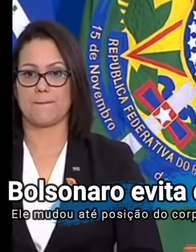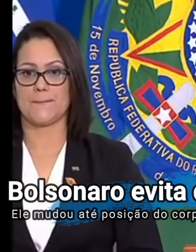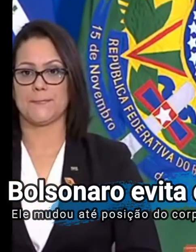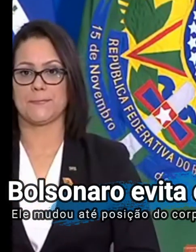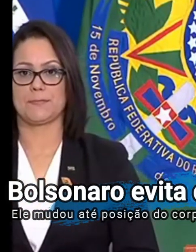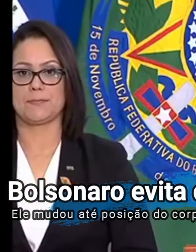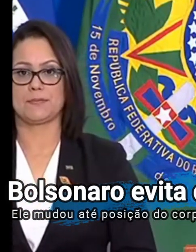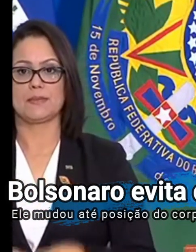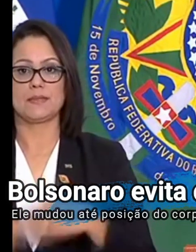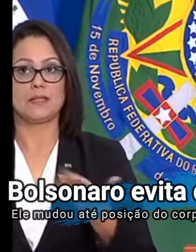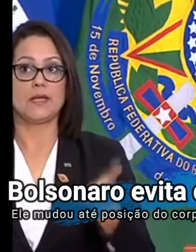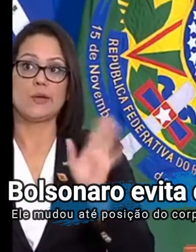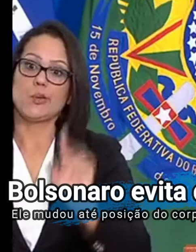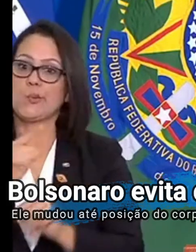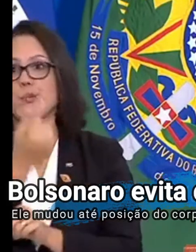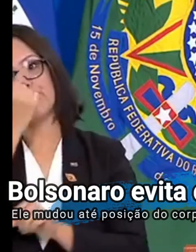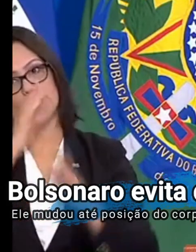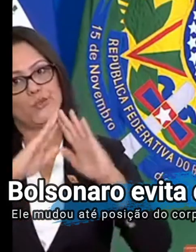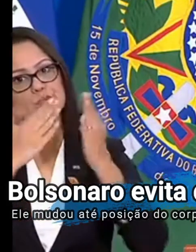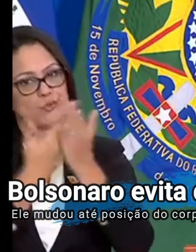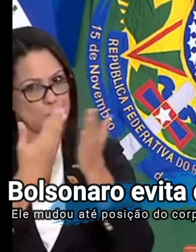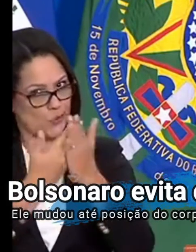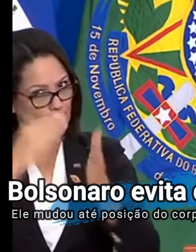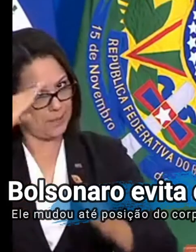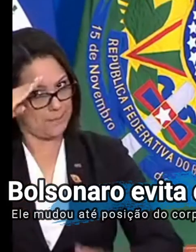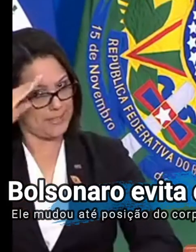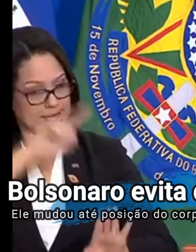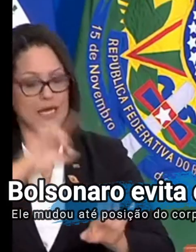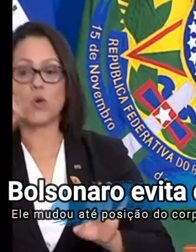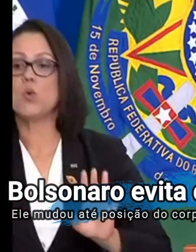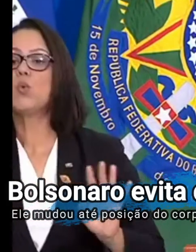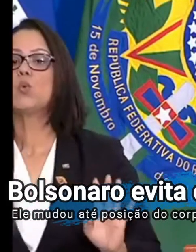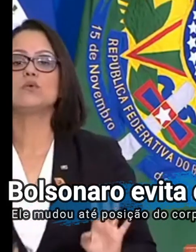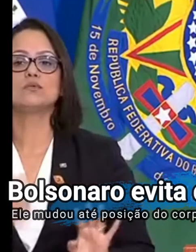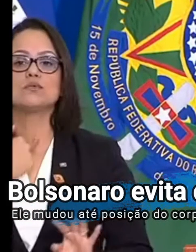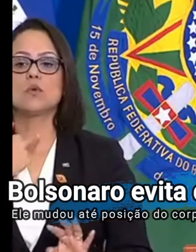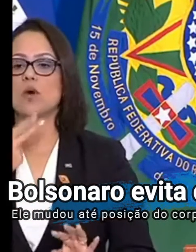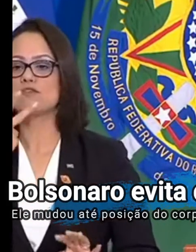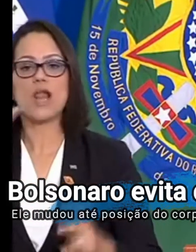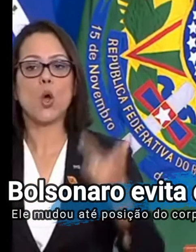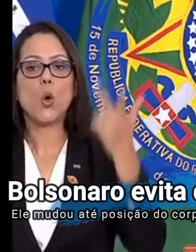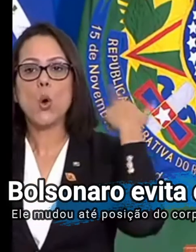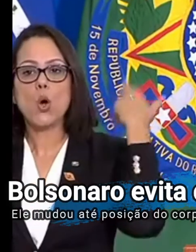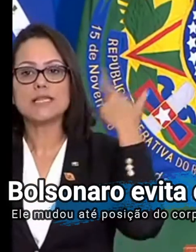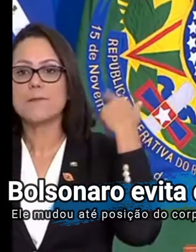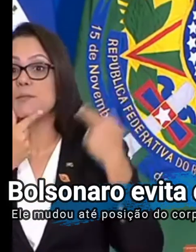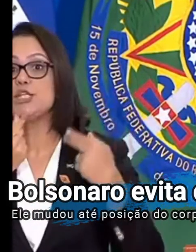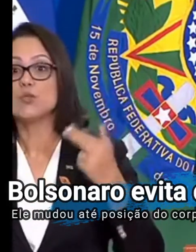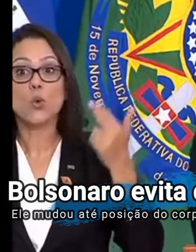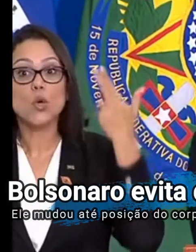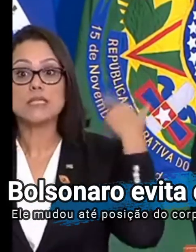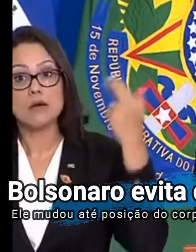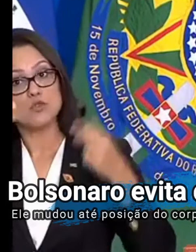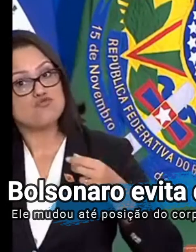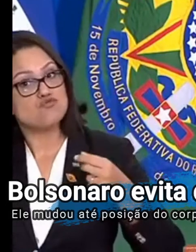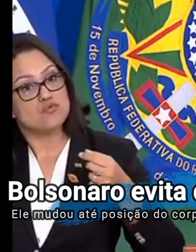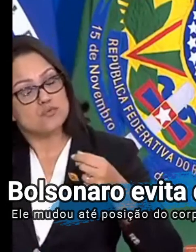tal colégio militarizado no brasil o diretor não poderia falar em corte de cabelo para os mineiros